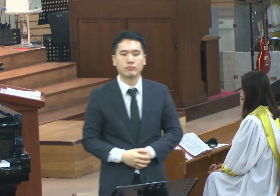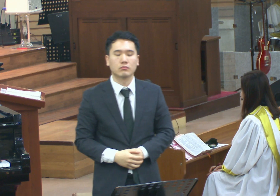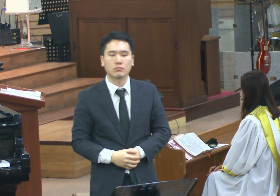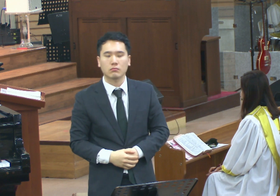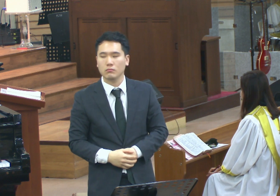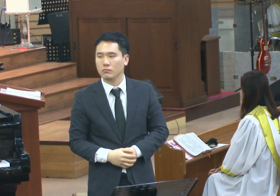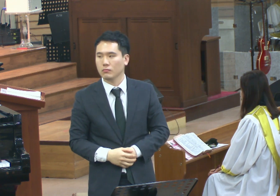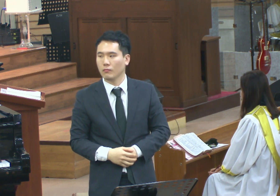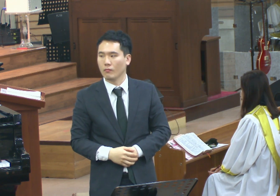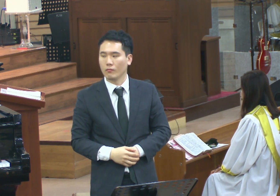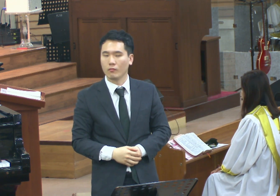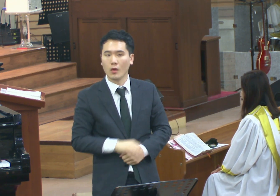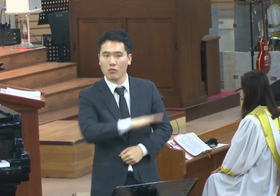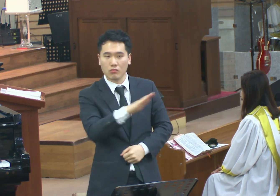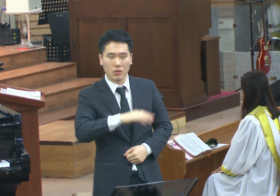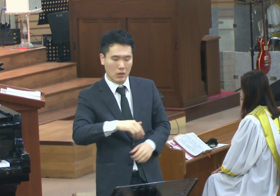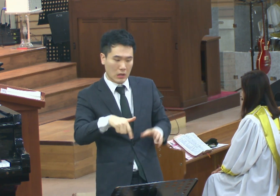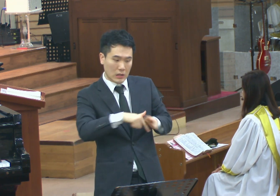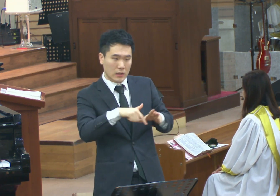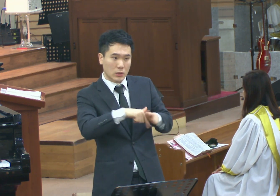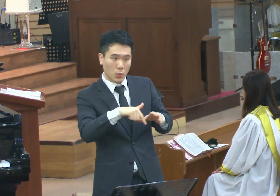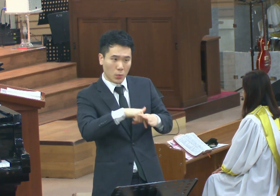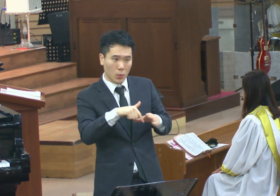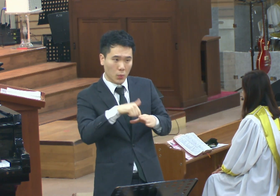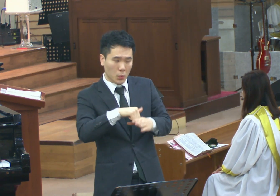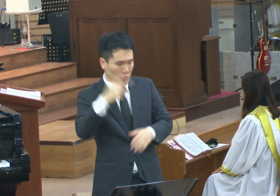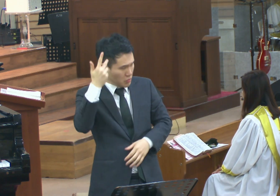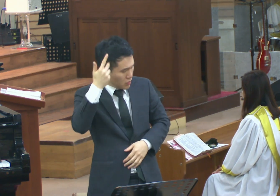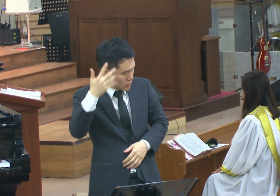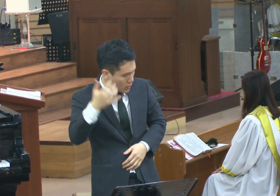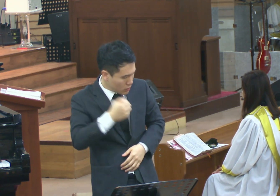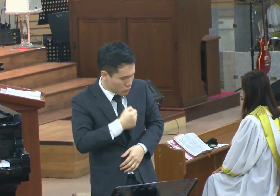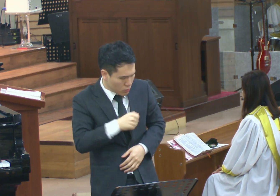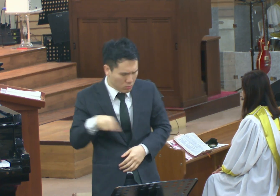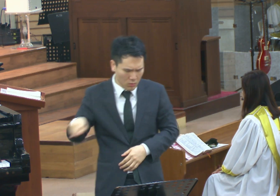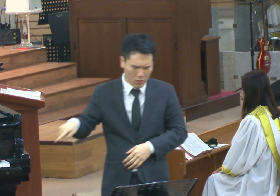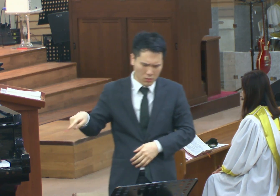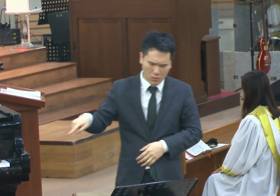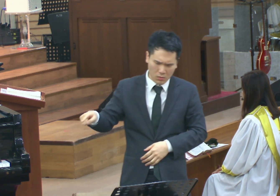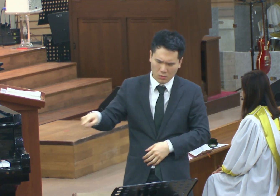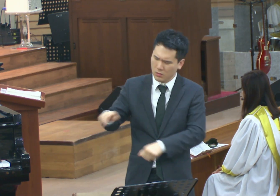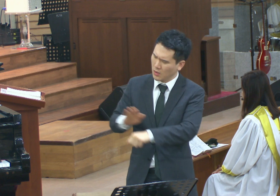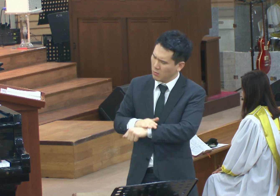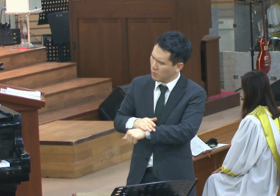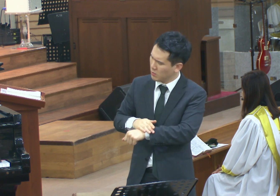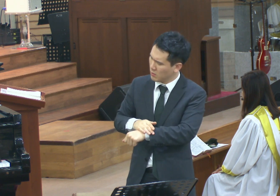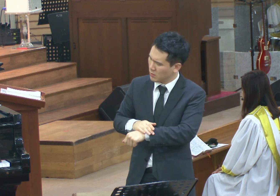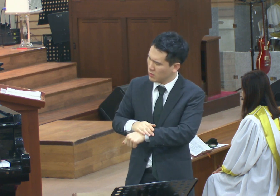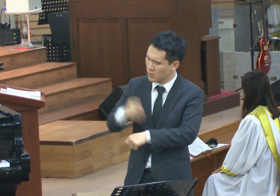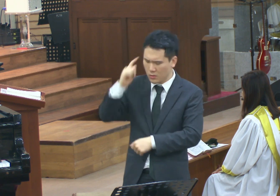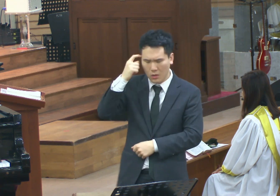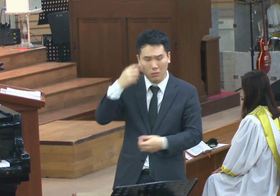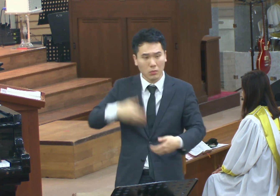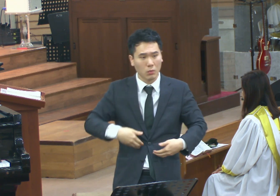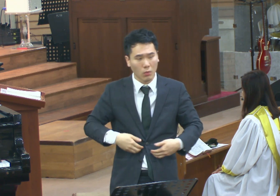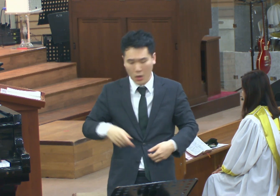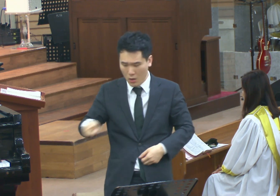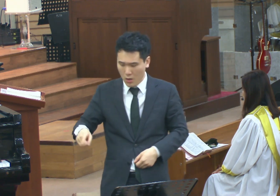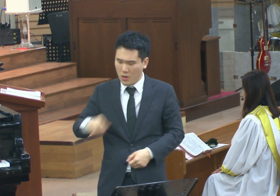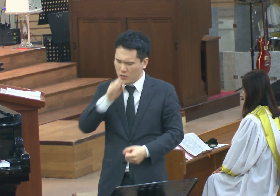공부하고 정상적으로 살아가는 것까지 생각하면서 카카오 재료비를 지불을 해요.